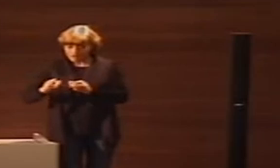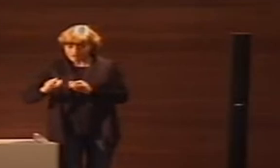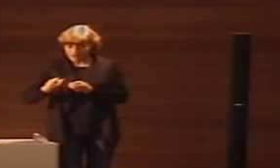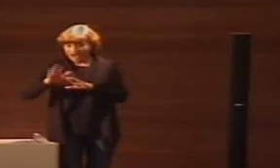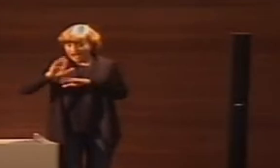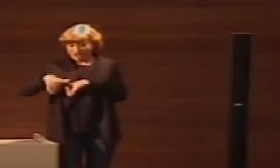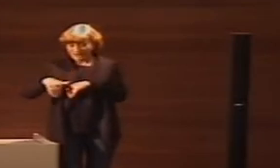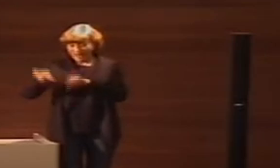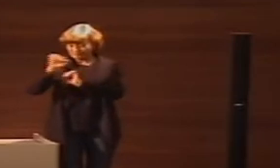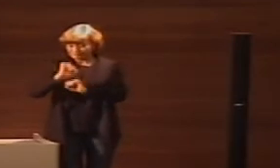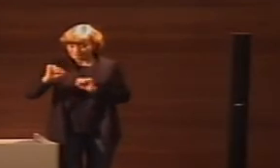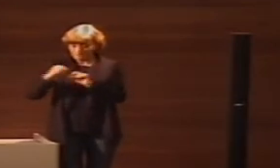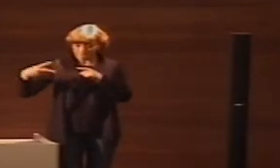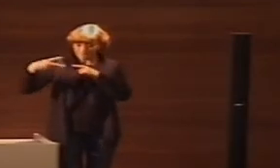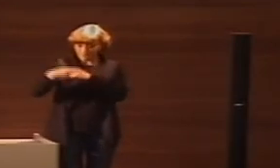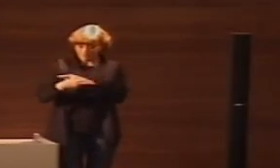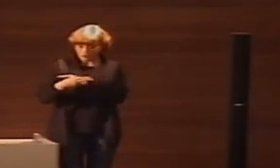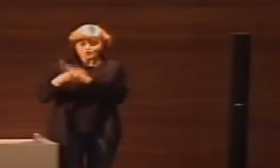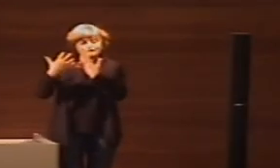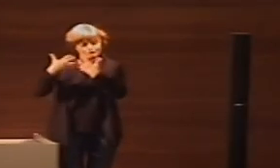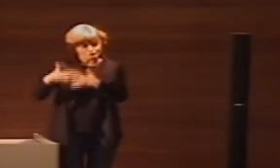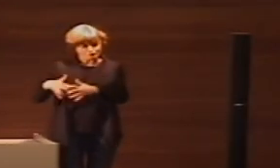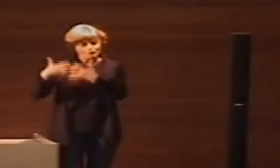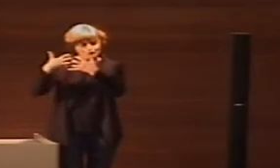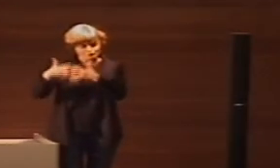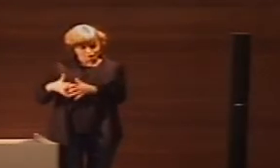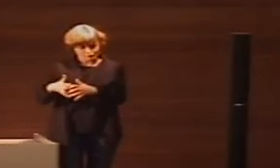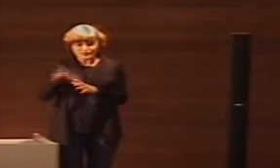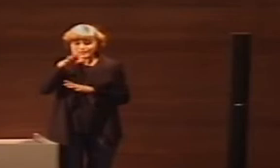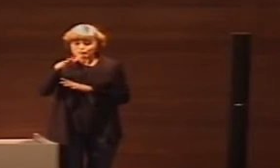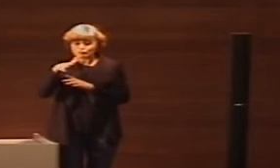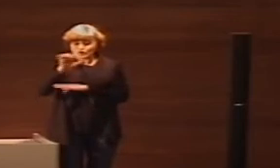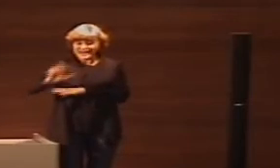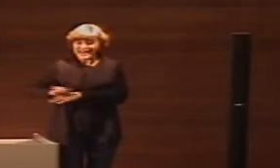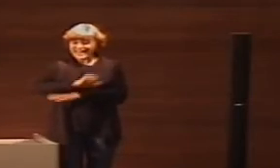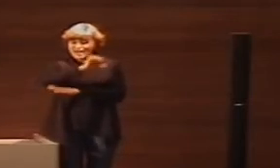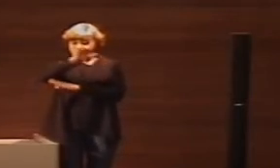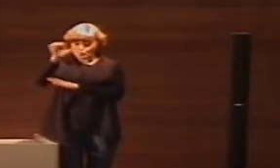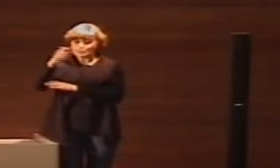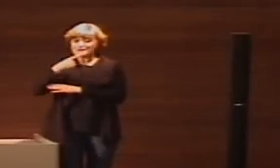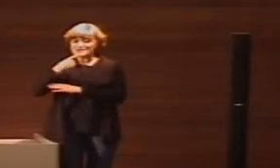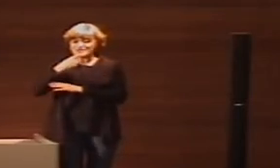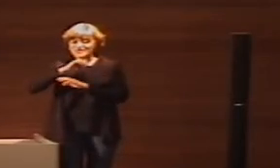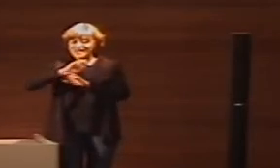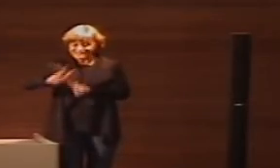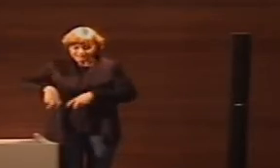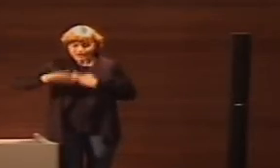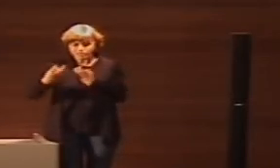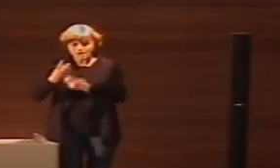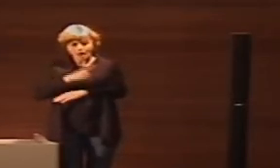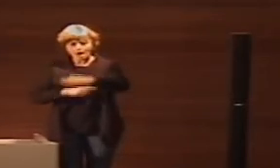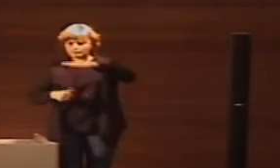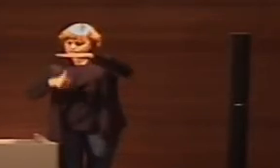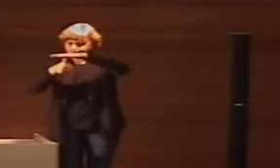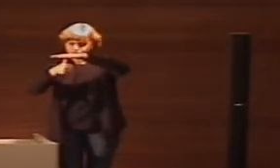a la prevención del cambio climático, y es precisamente por eso que la jerarquía europea sitúa el reciclaje por encima de la valorización energética,